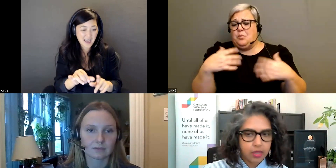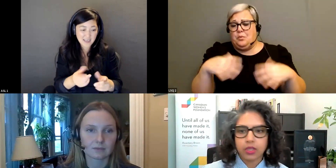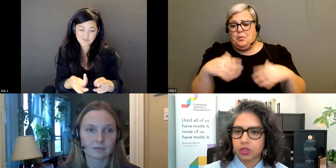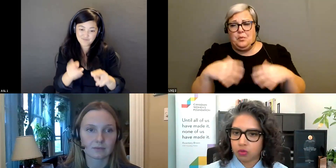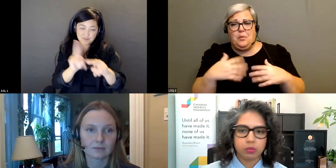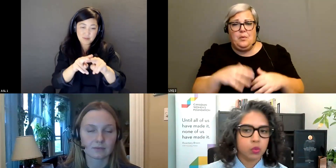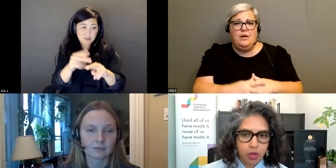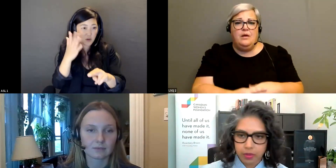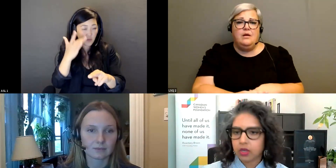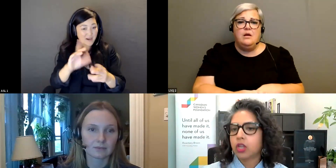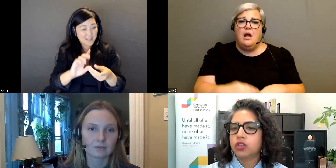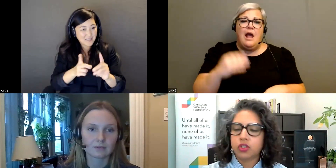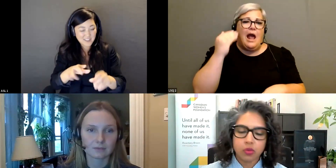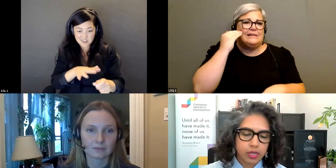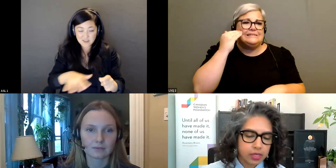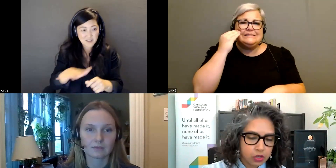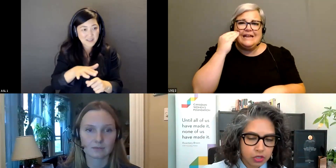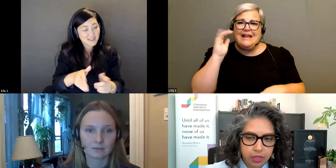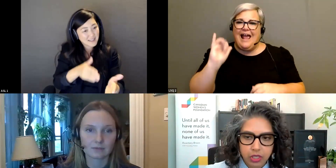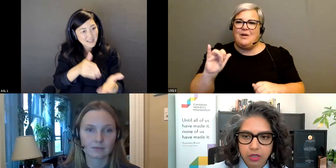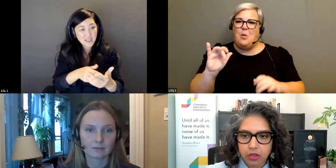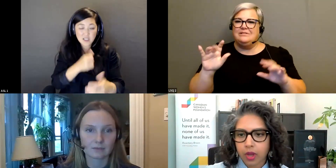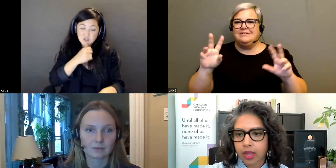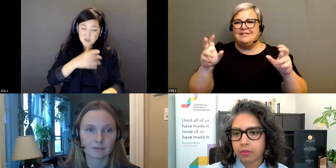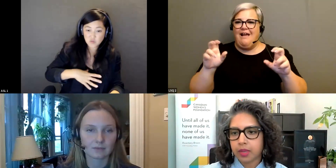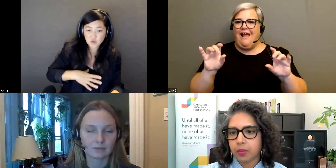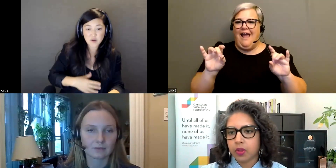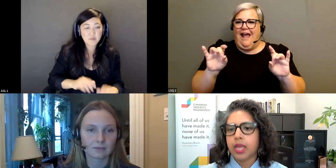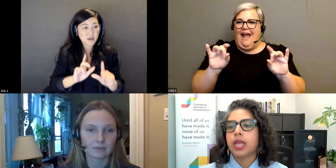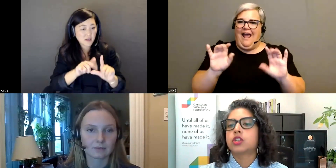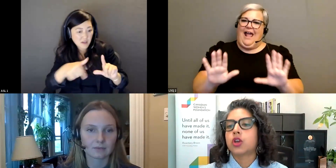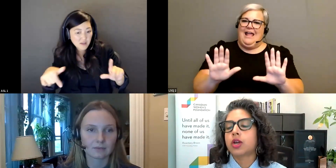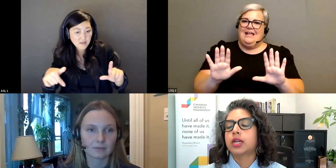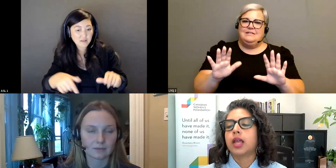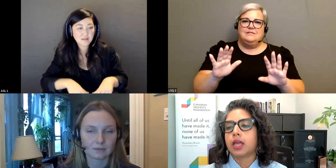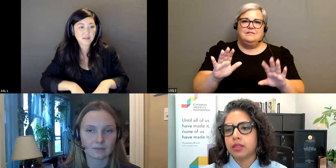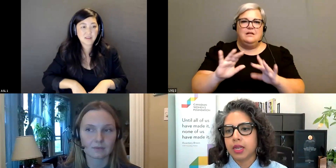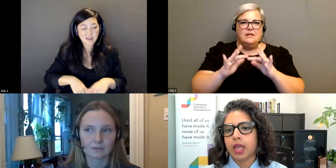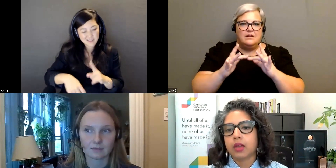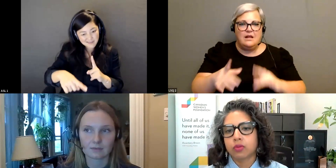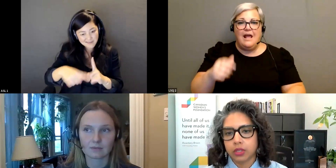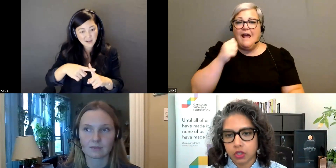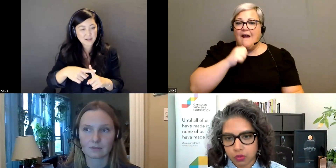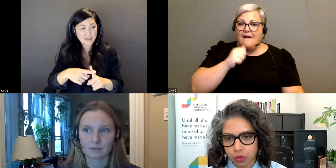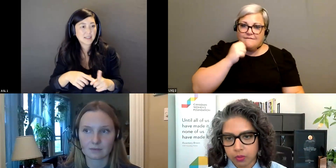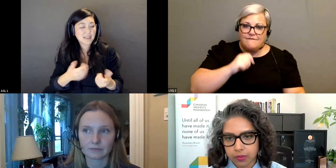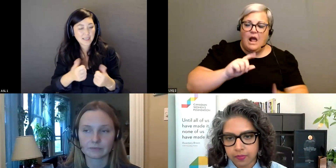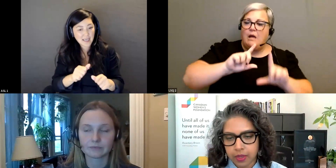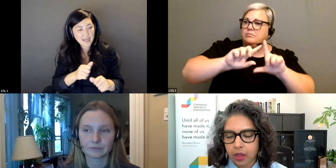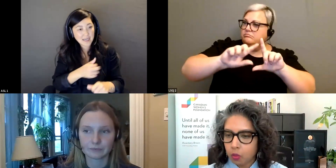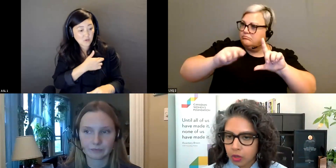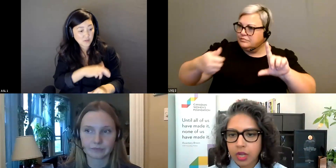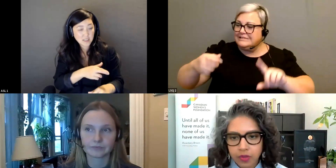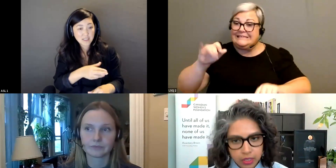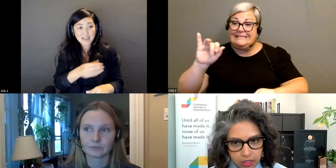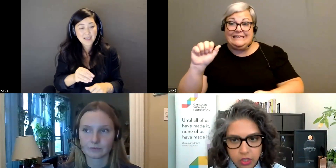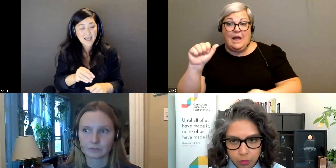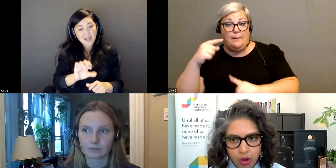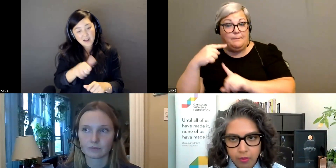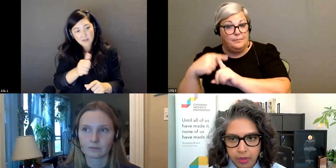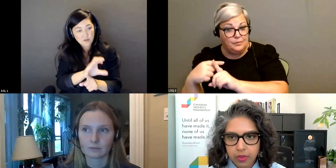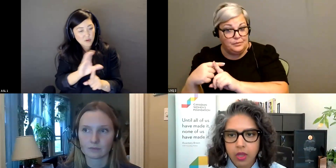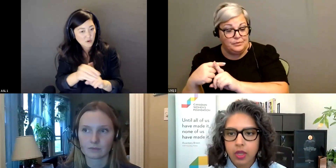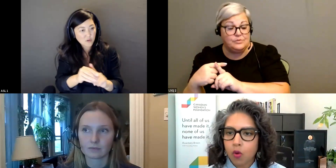que la haine en ligne va augmenter et ces groupes de personnes, les femmes, les membres des communautés de SLGBTQIA+,